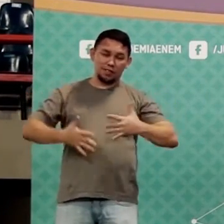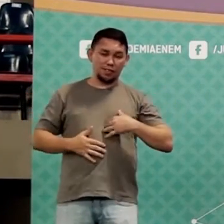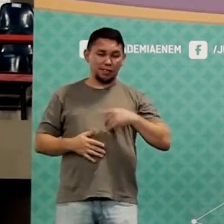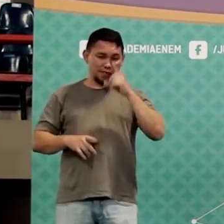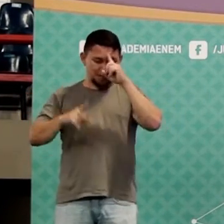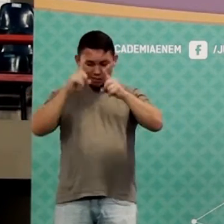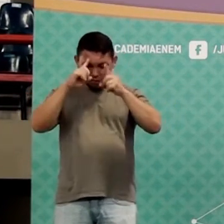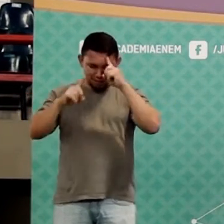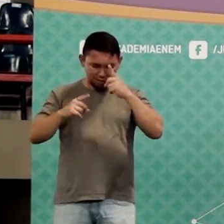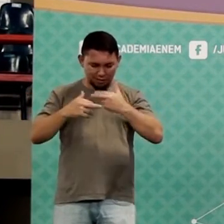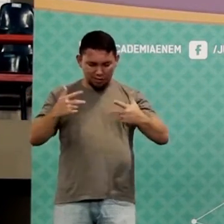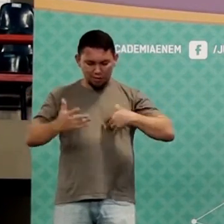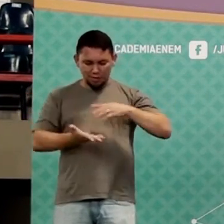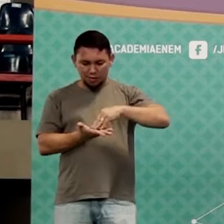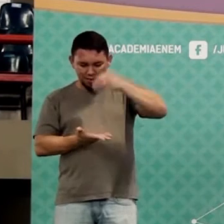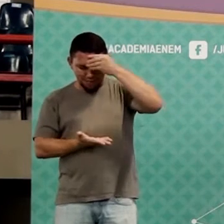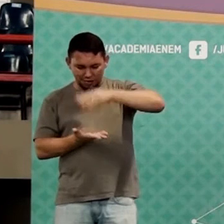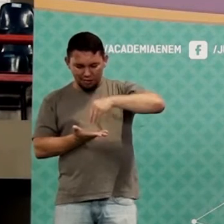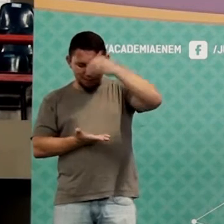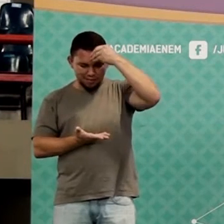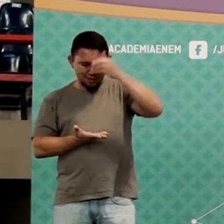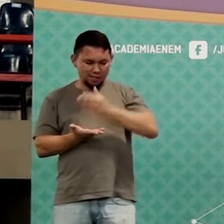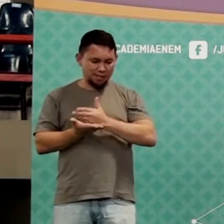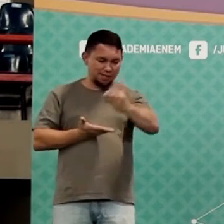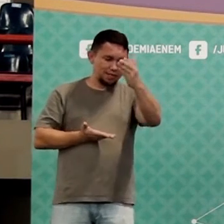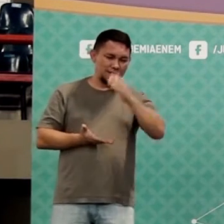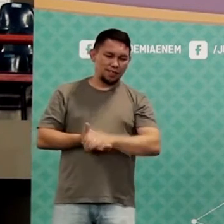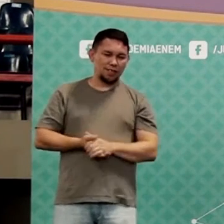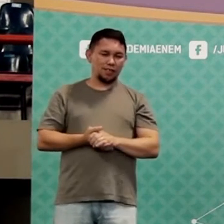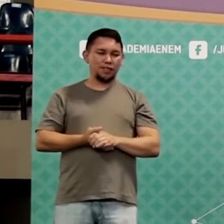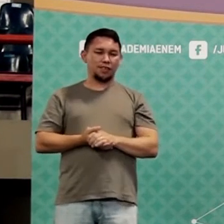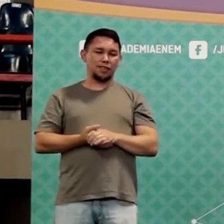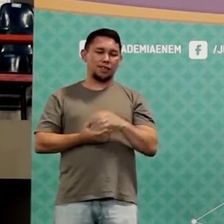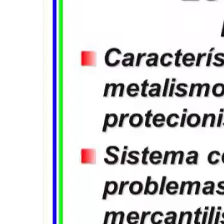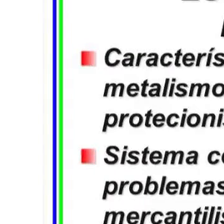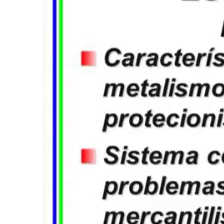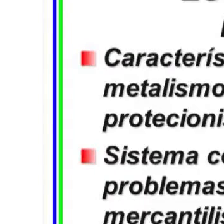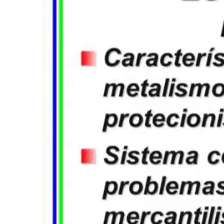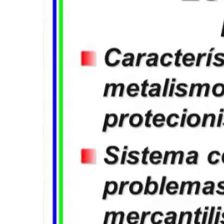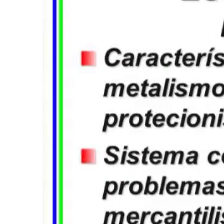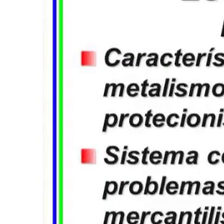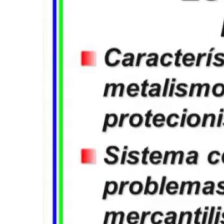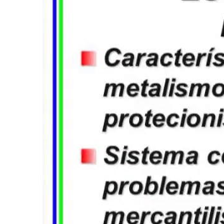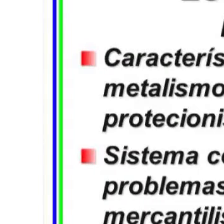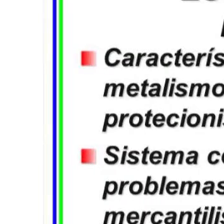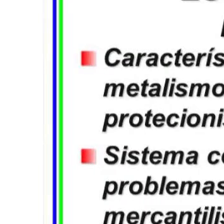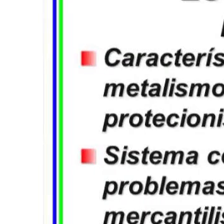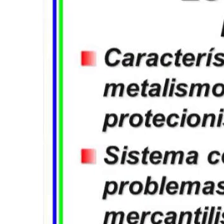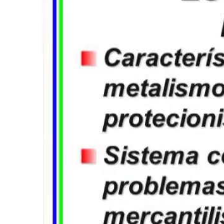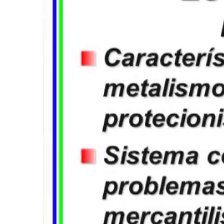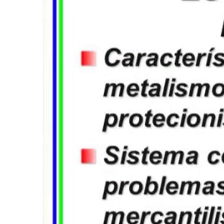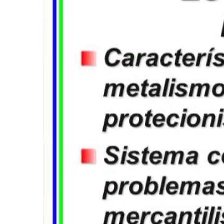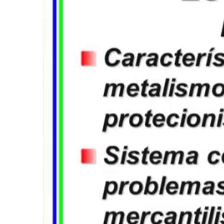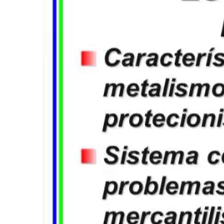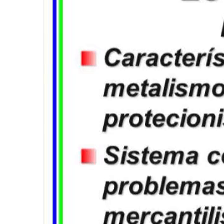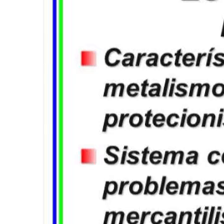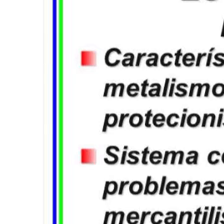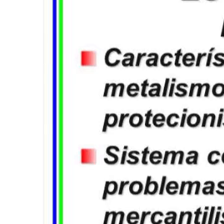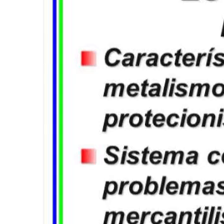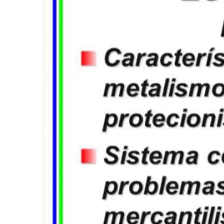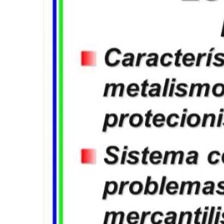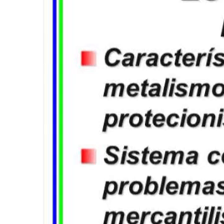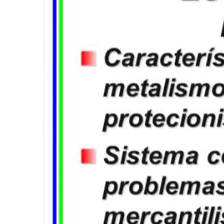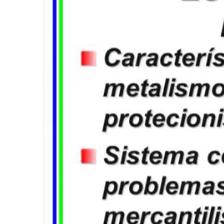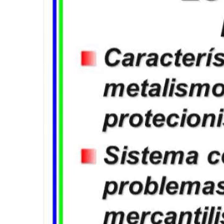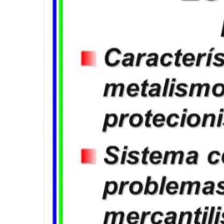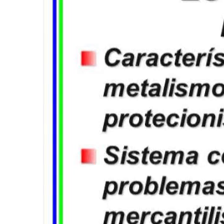governa. Explicamos como é que são as teorias. Vamos para cá, para a questão do mercantilismo. Beleza? O mercantilismo precisa de uma